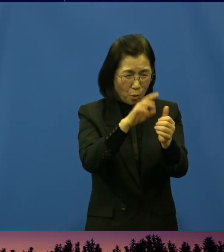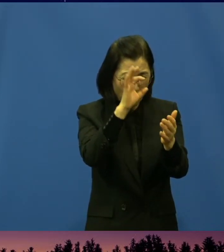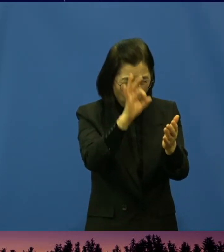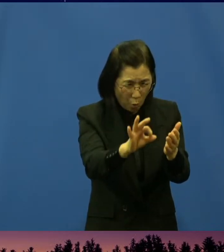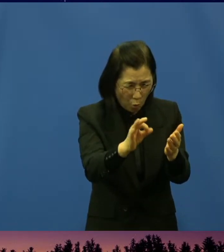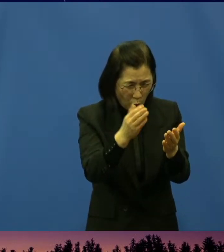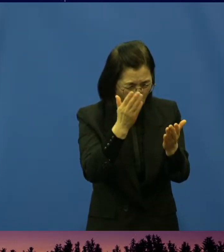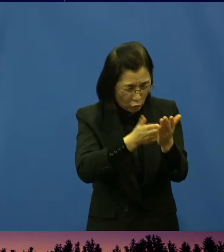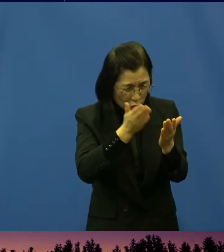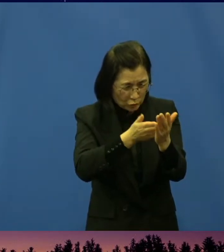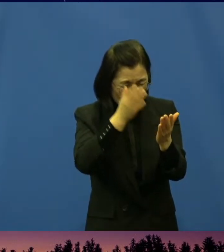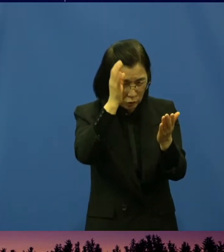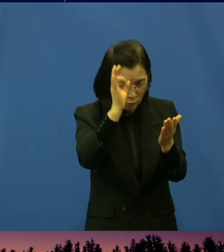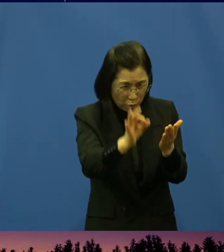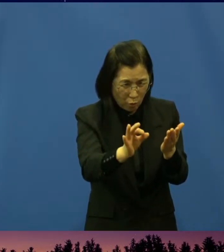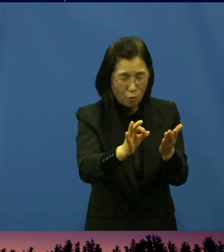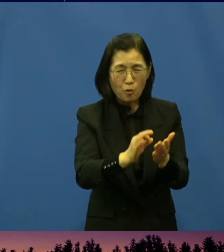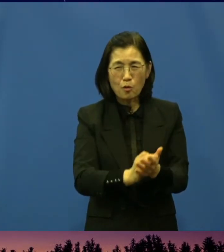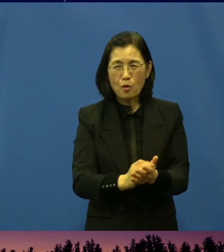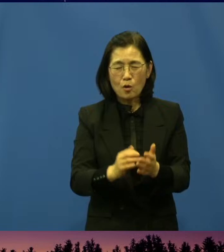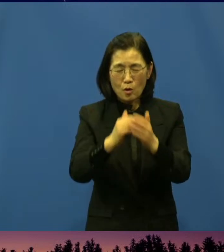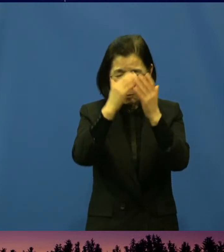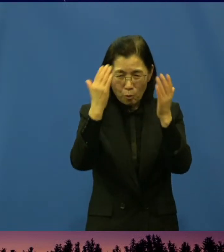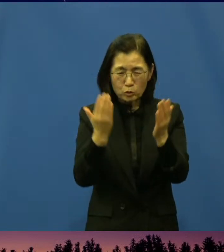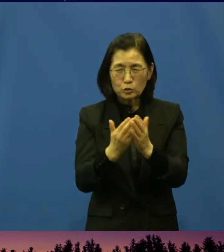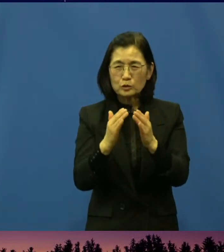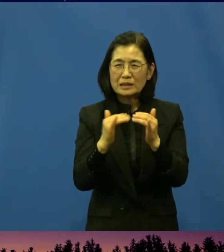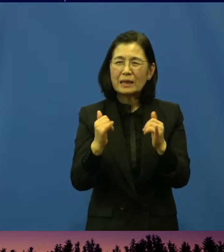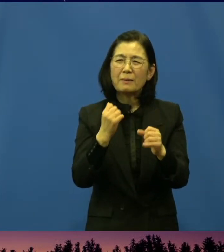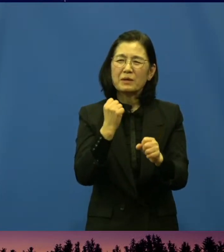루머들 다 사람이 만들어낸 거예요.